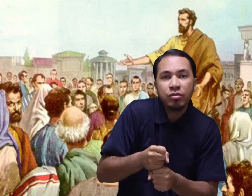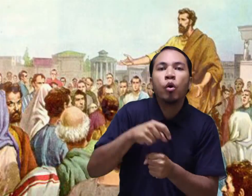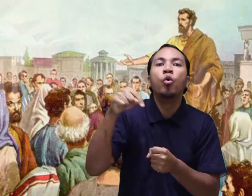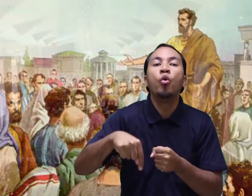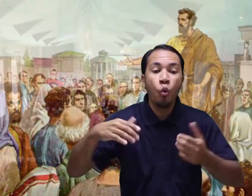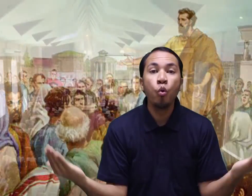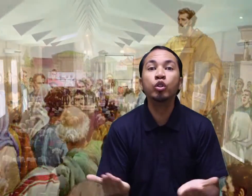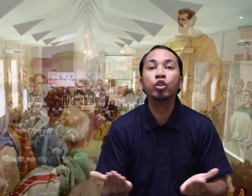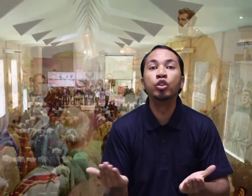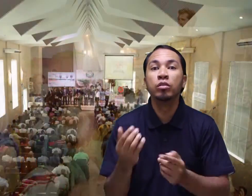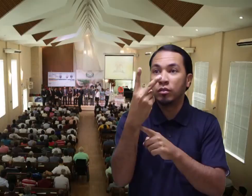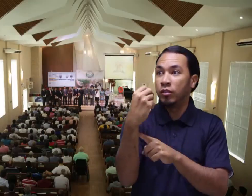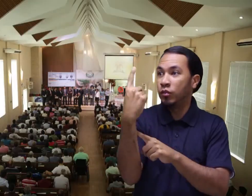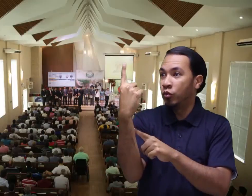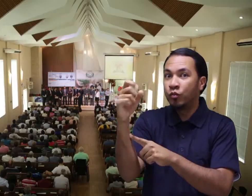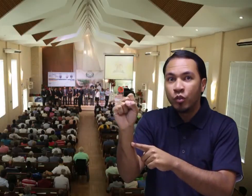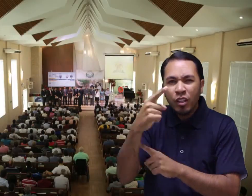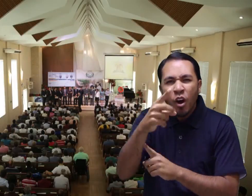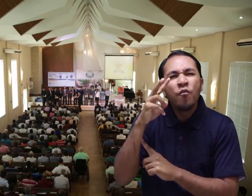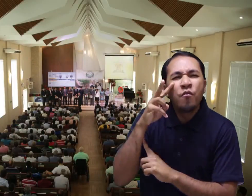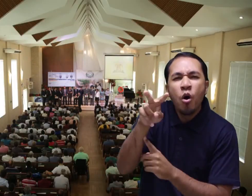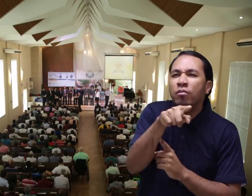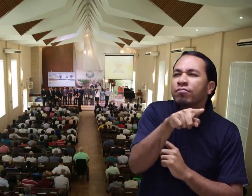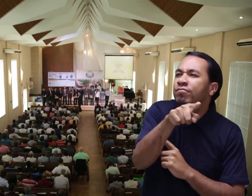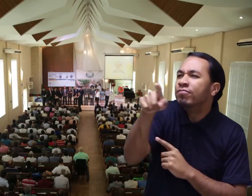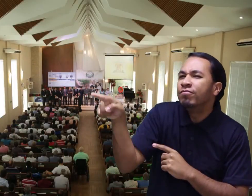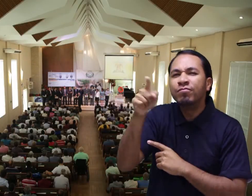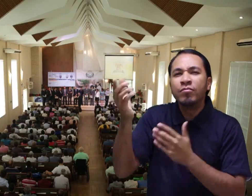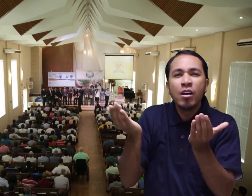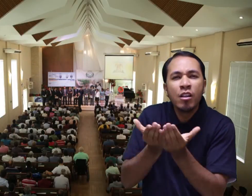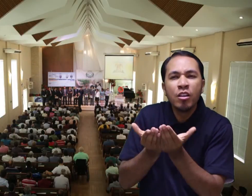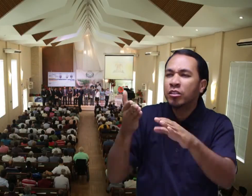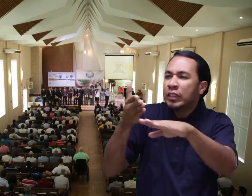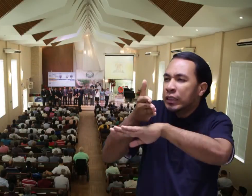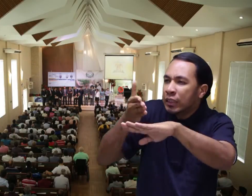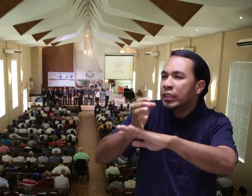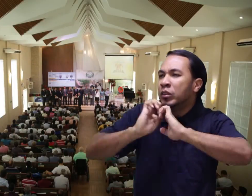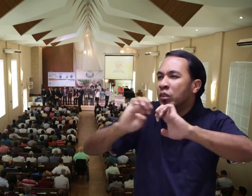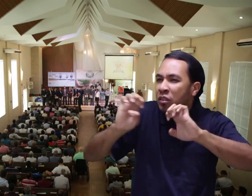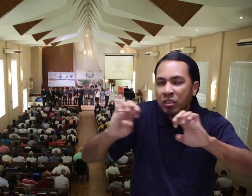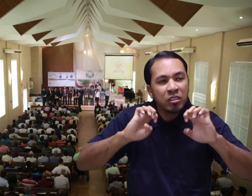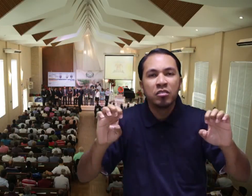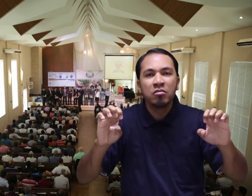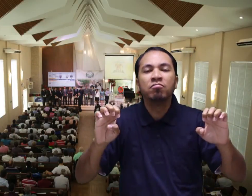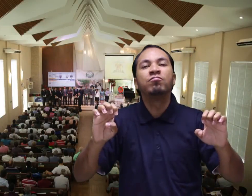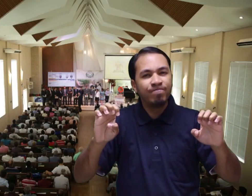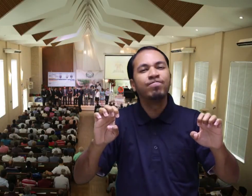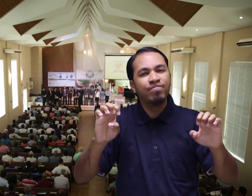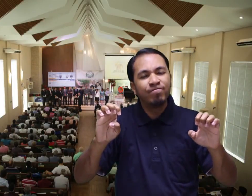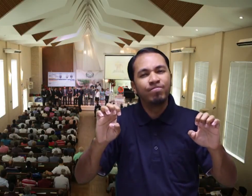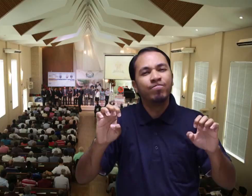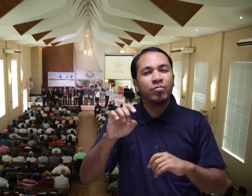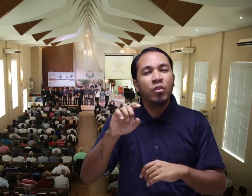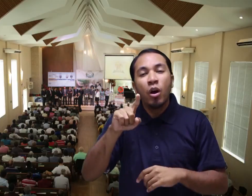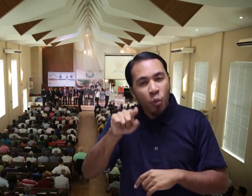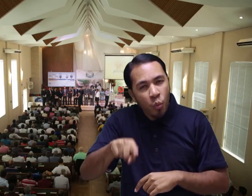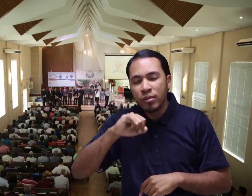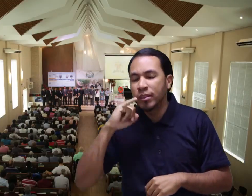lugares, atravessou eras e chegou até os dias de hoje, onde você pode perceber muitos cristãos pregando o